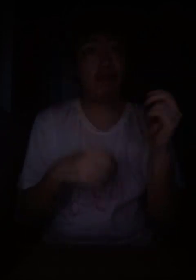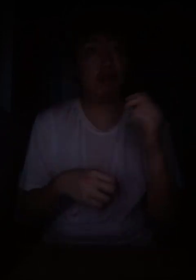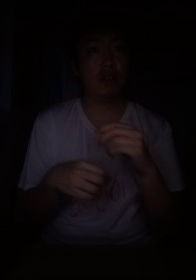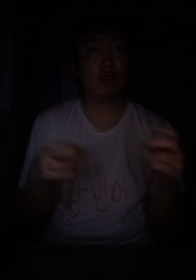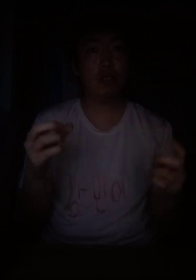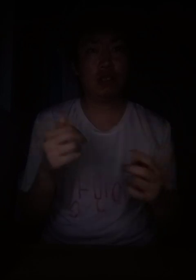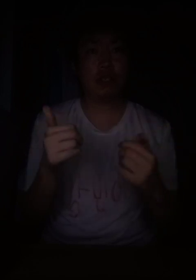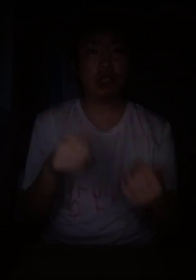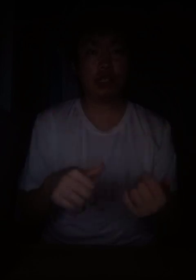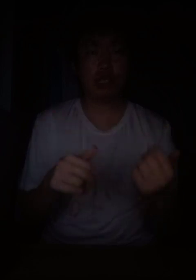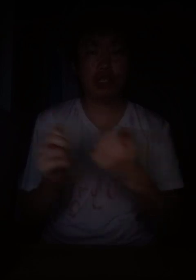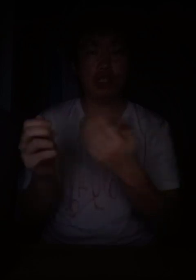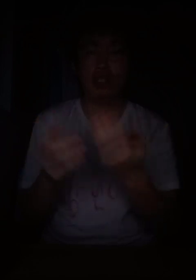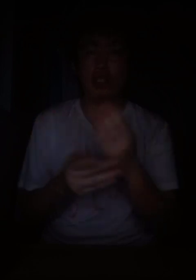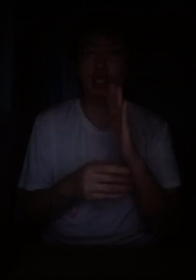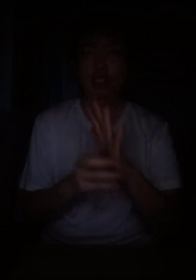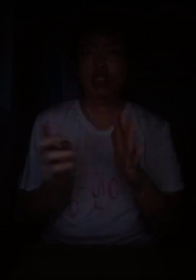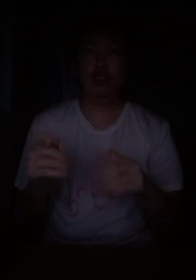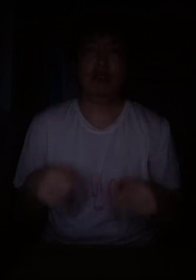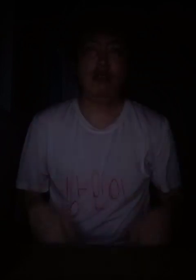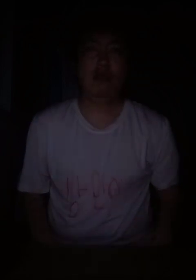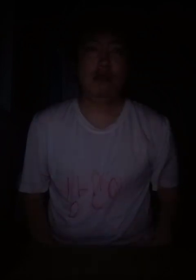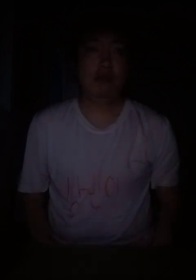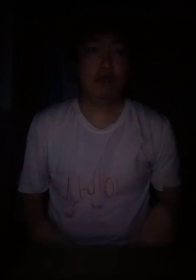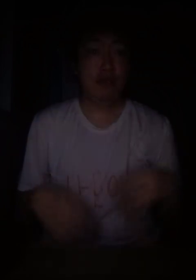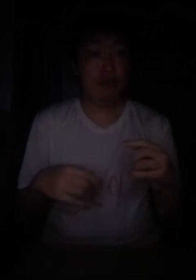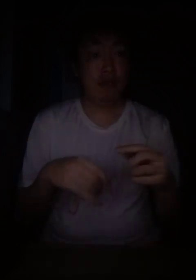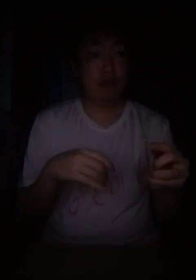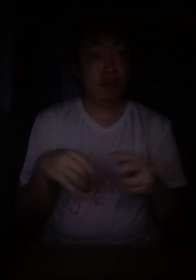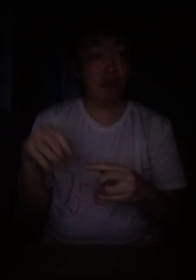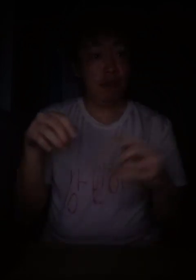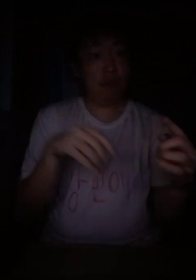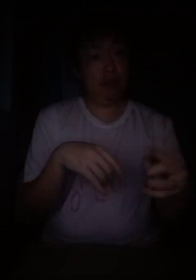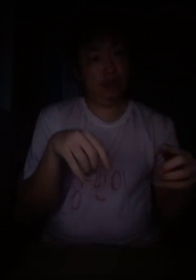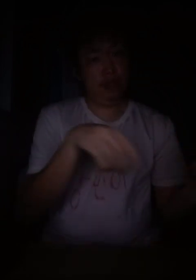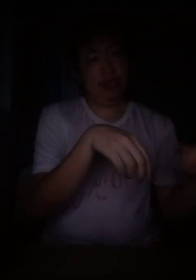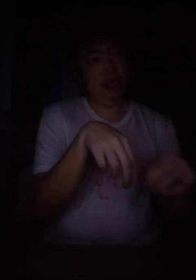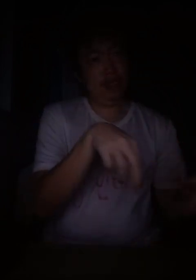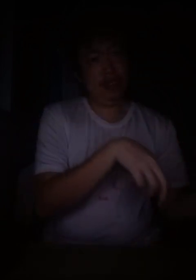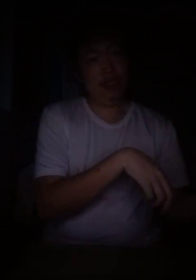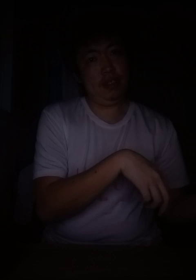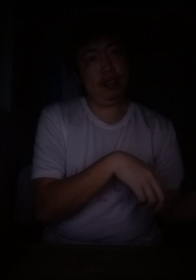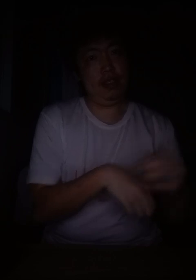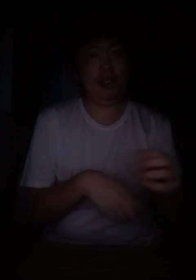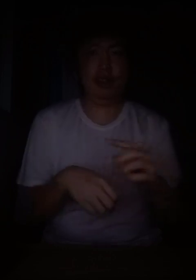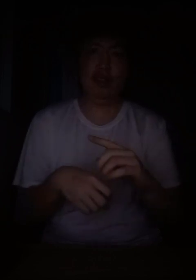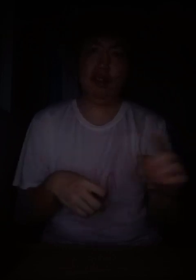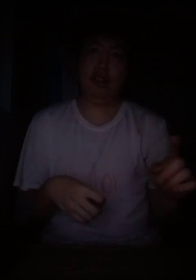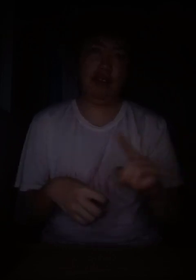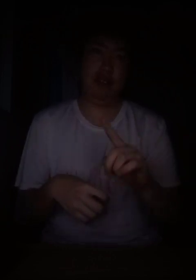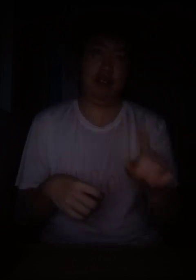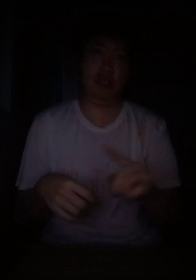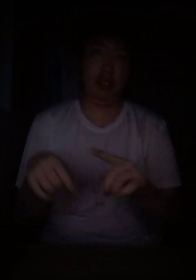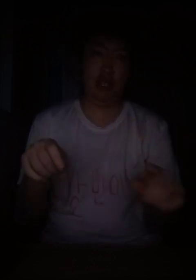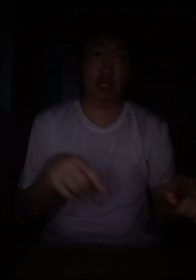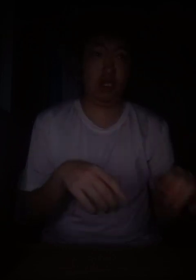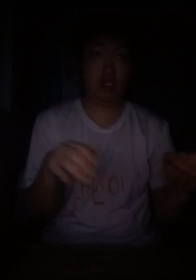남성이 숨진 채 발견됐습니다. 놀래서 내려가 봤더니 계단으로 내려가 봤더니 1층까지 물이 좀 차